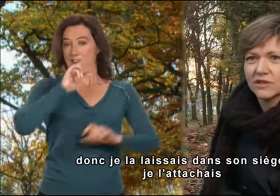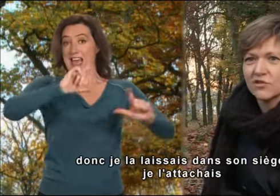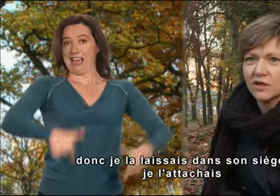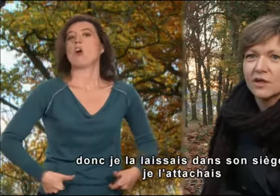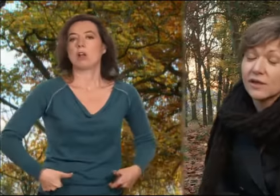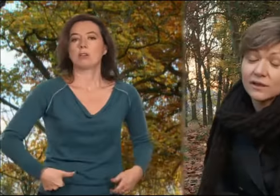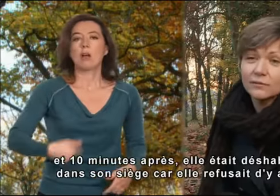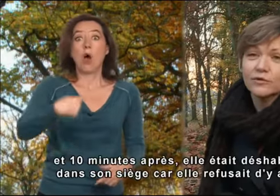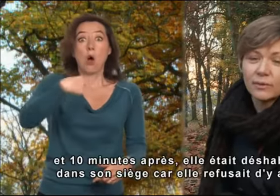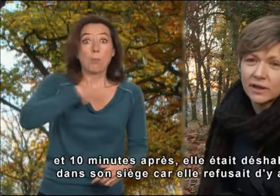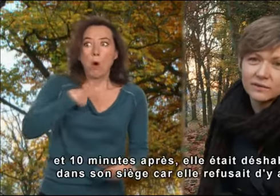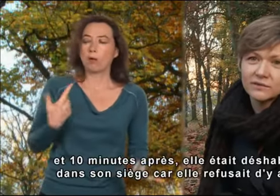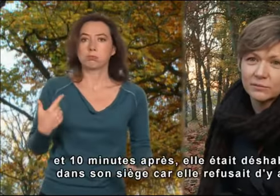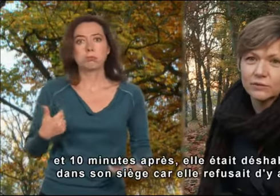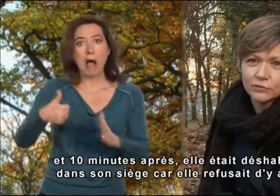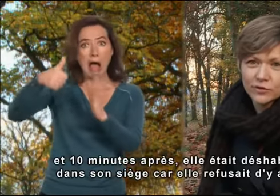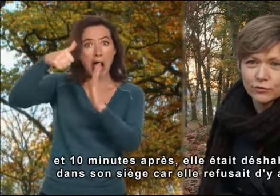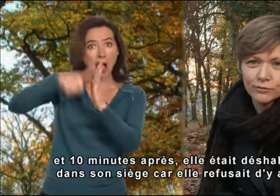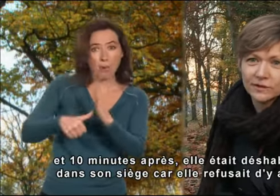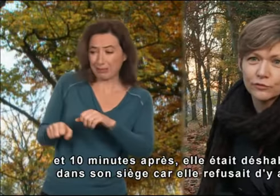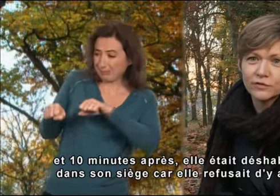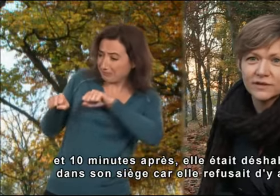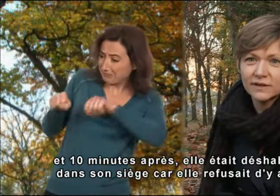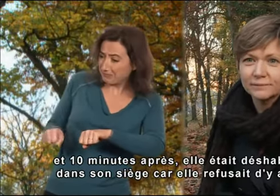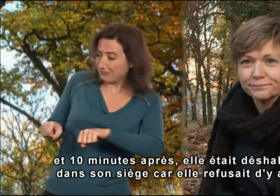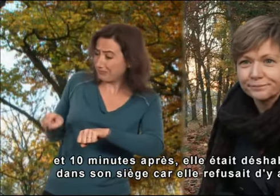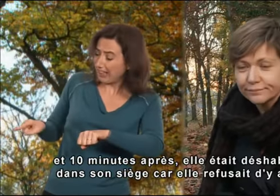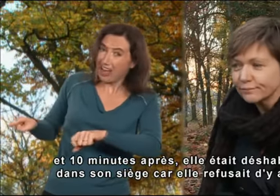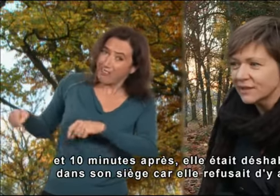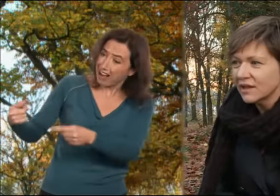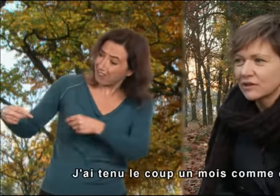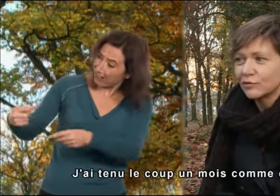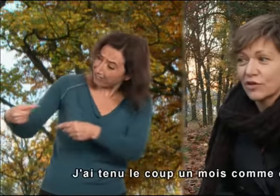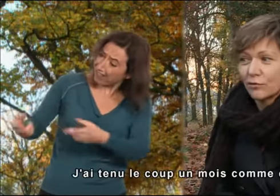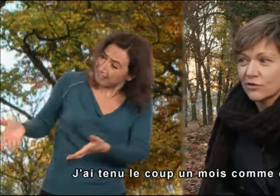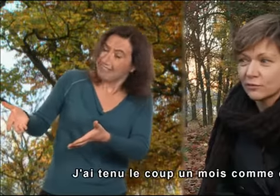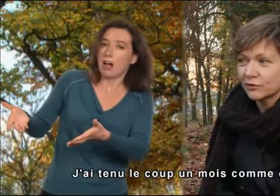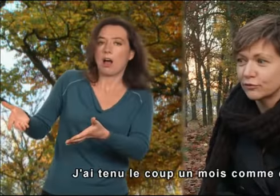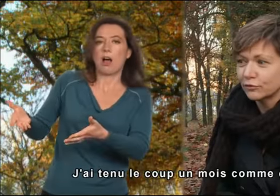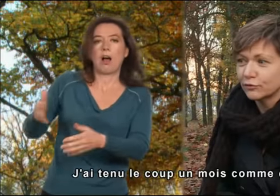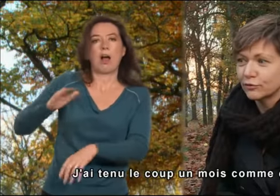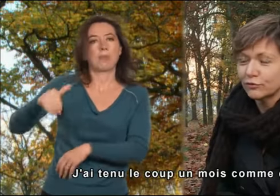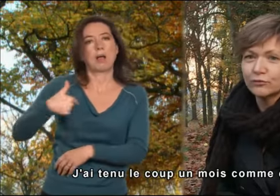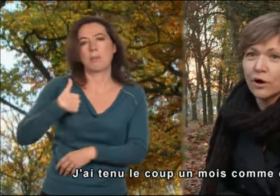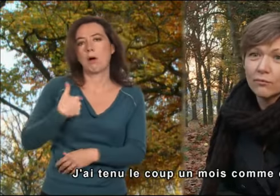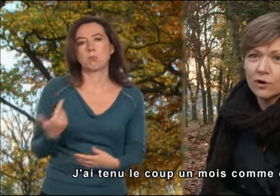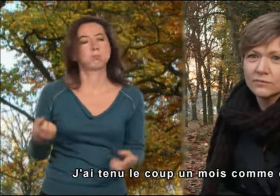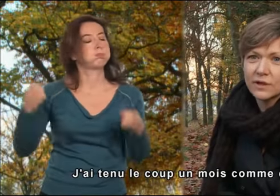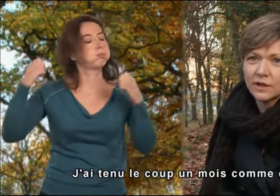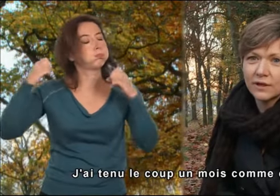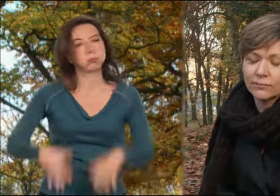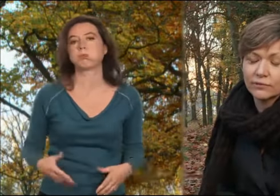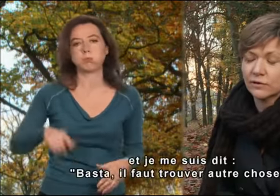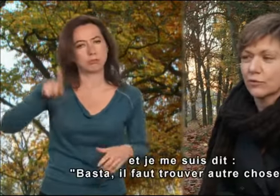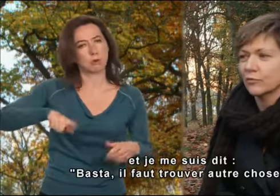je l'attachais. Et 10 minutes après, elle était déshabillée dans son siège auto parce qu'elle refusait d'y aller. Donc j'ai peut-être tenu le coup 1 mois comme